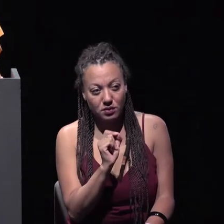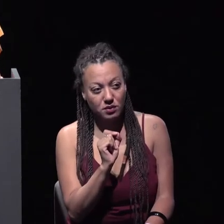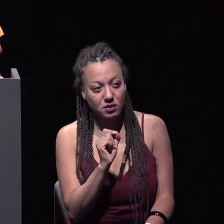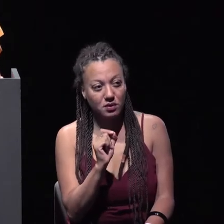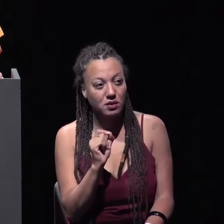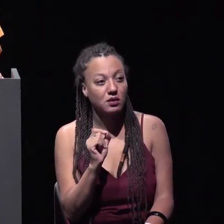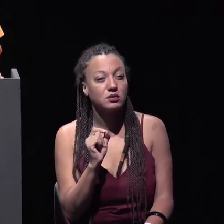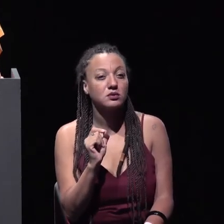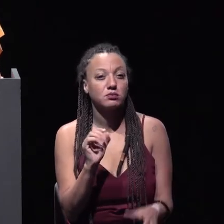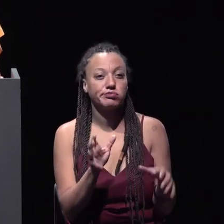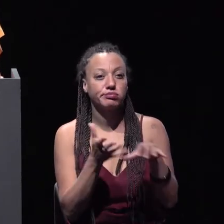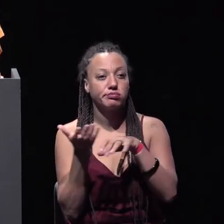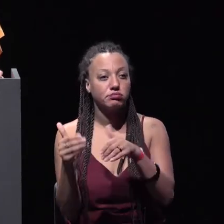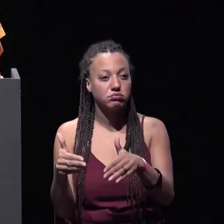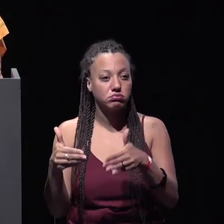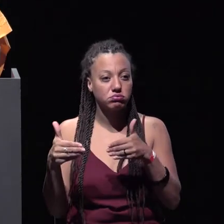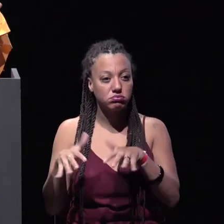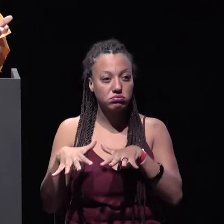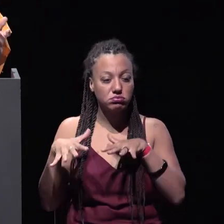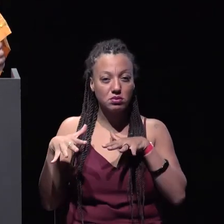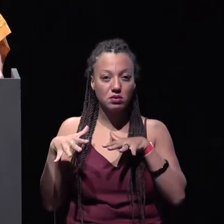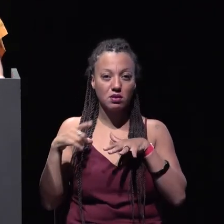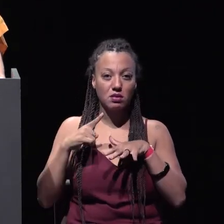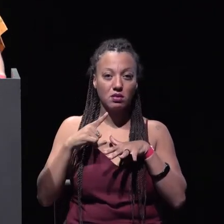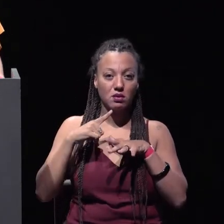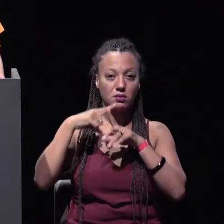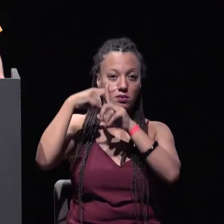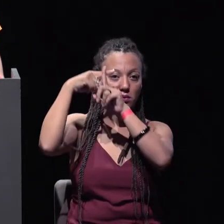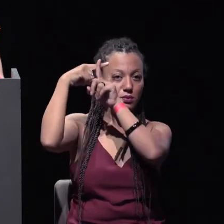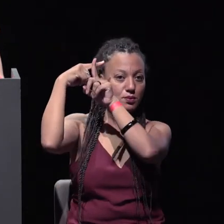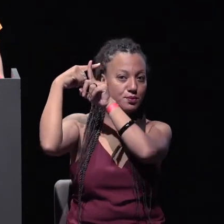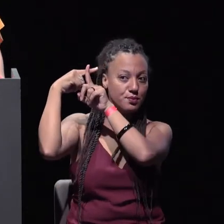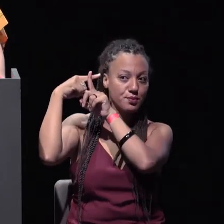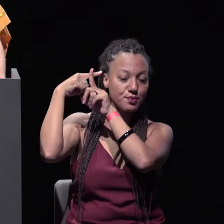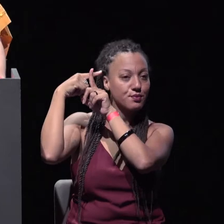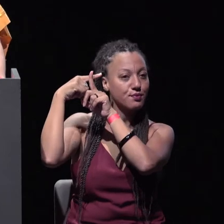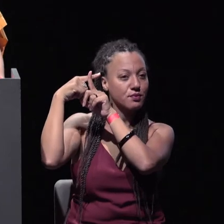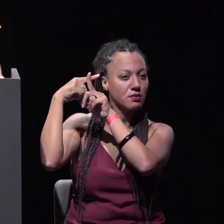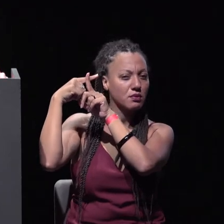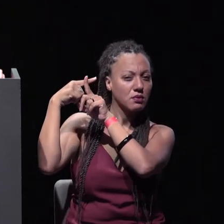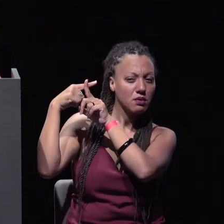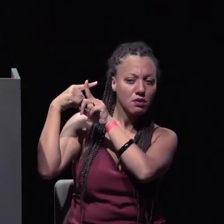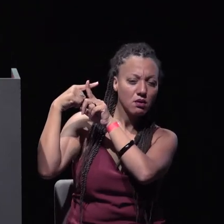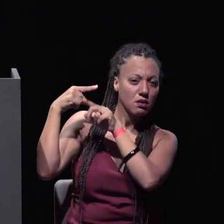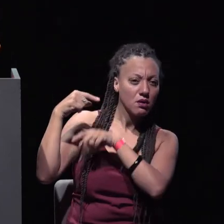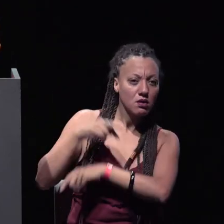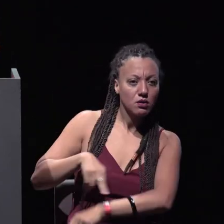supremo tribunal federal uma imagem apenas de uma denominação religiosa